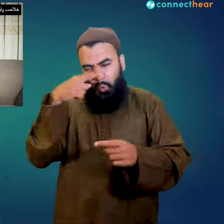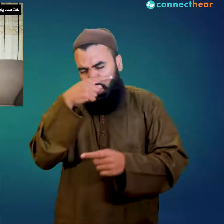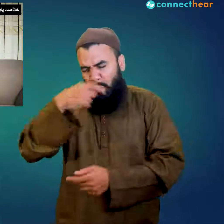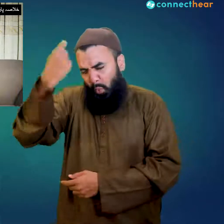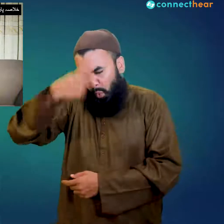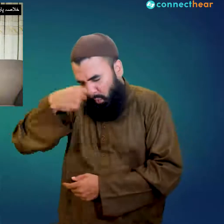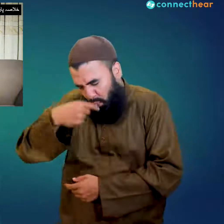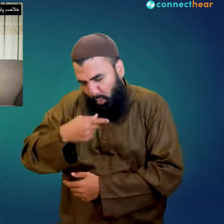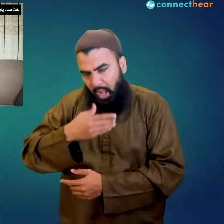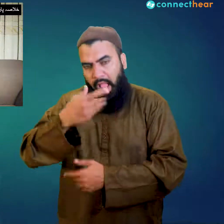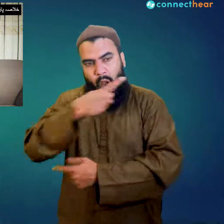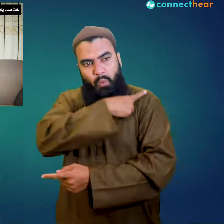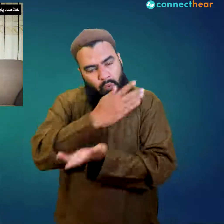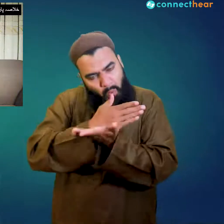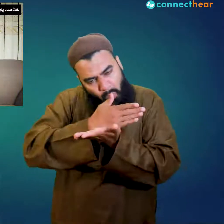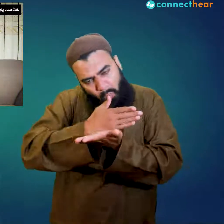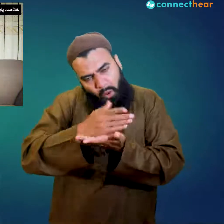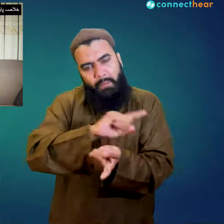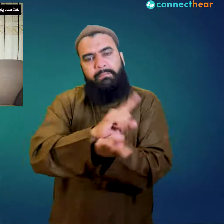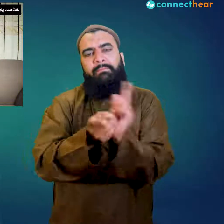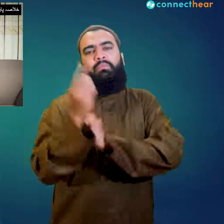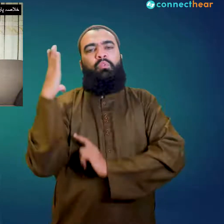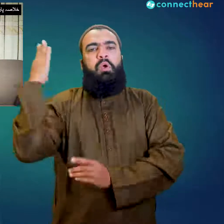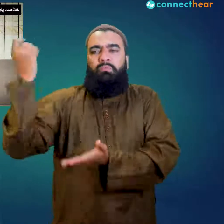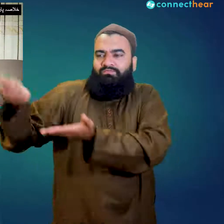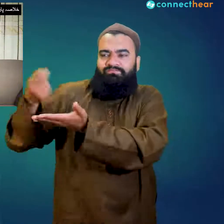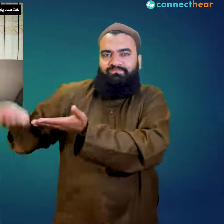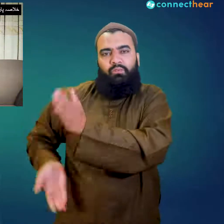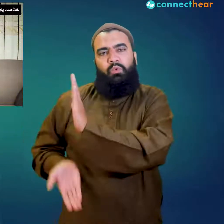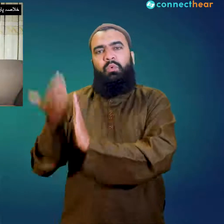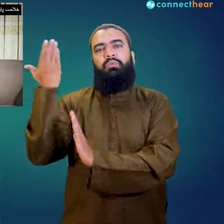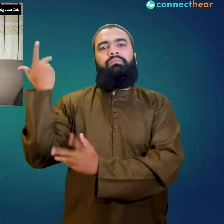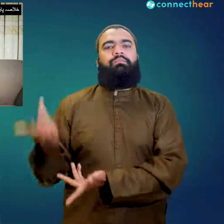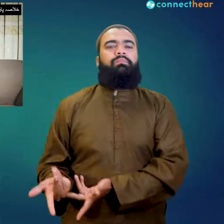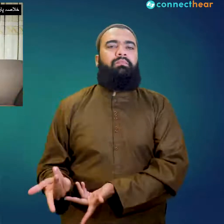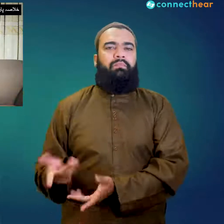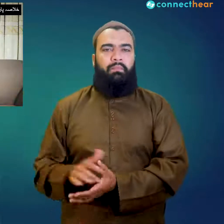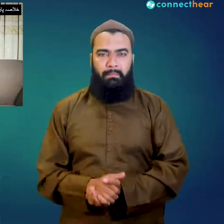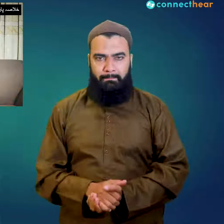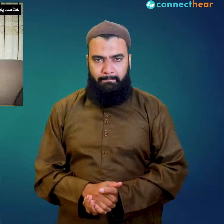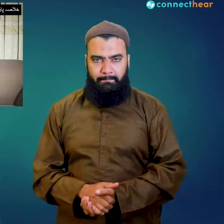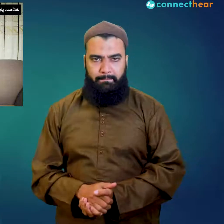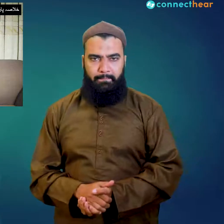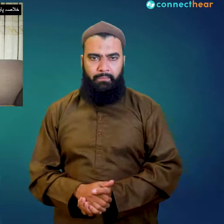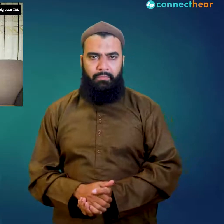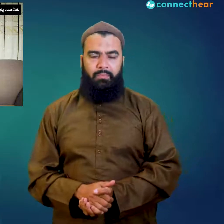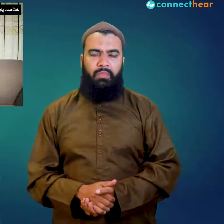دیں، توبہ کر لیں اور اطاعت اور فرما برداری کی زندگی گزار لیں۔